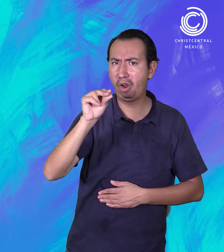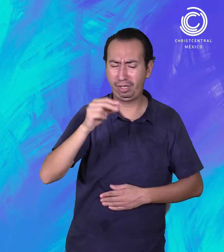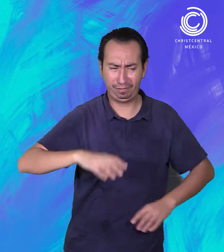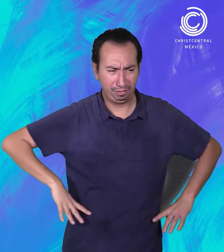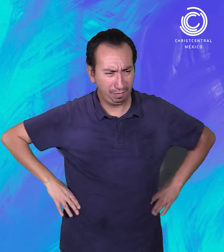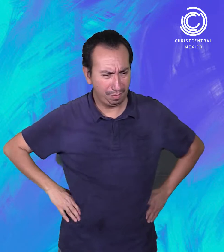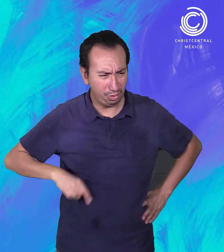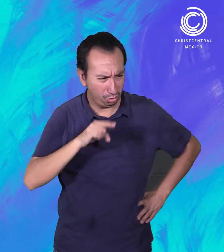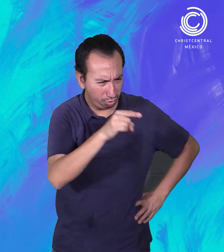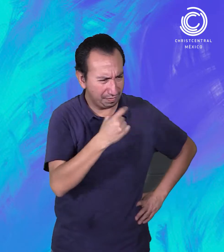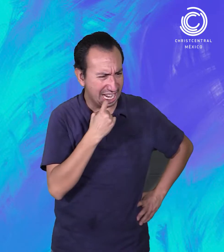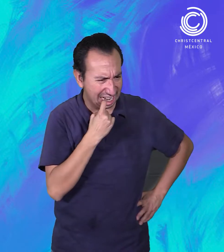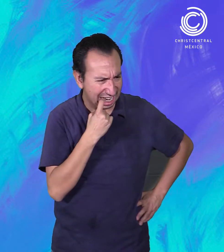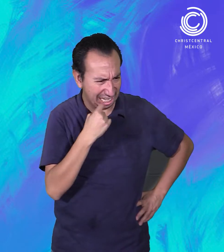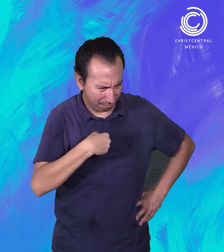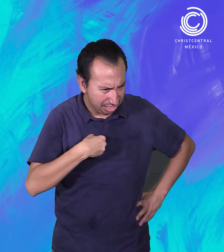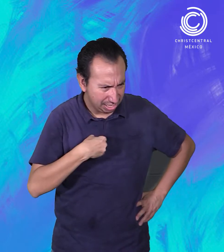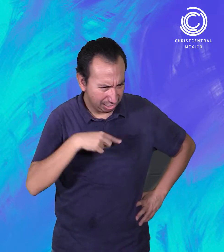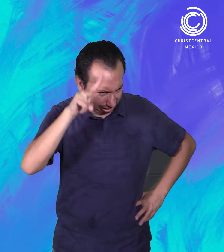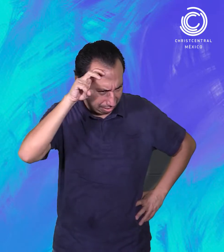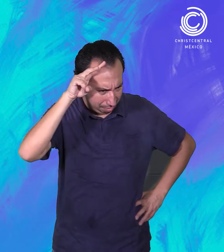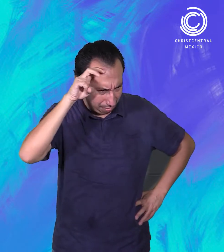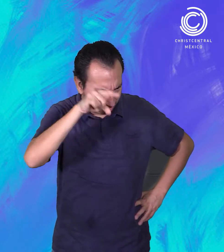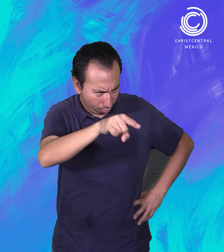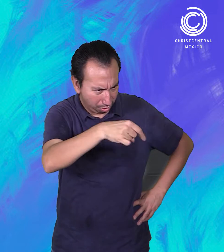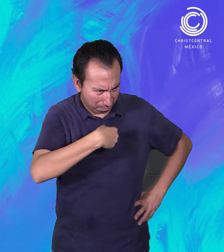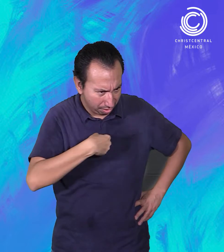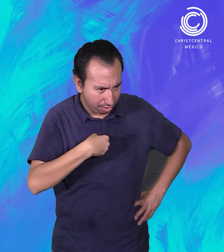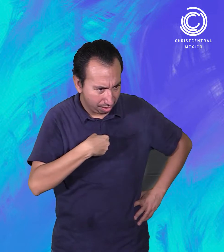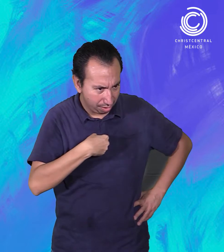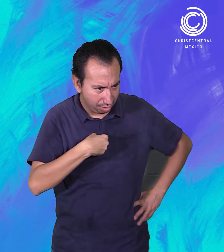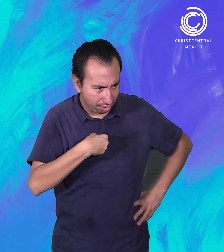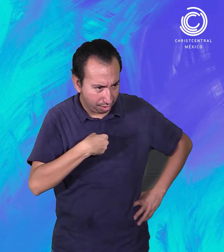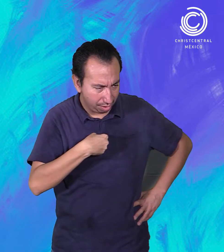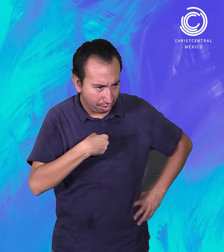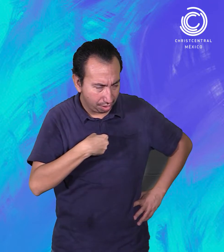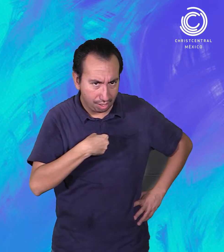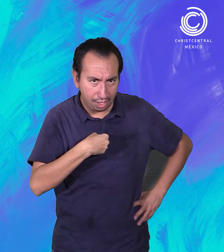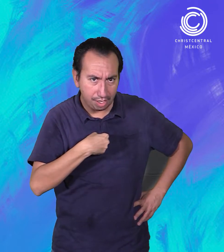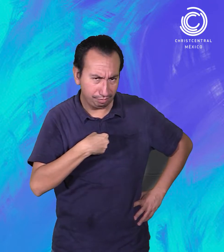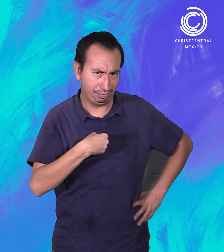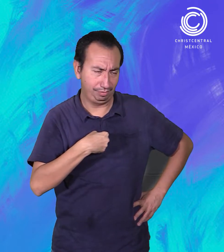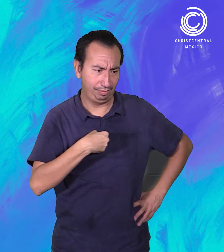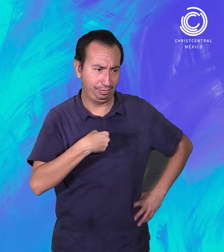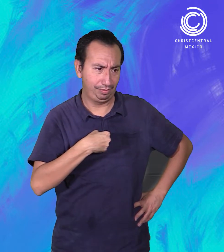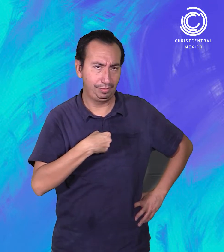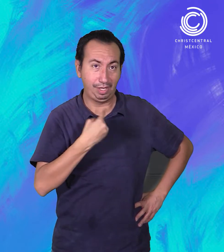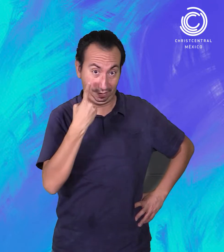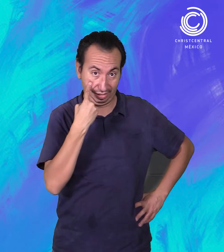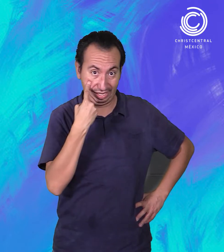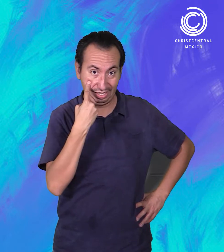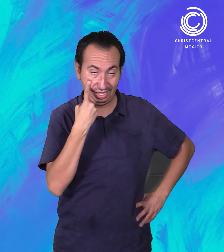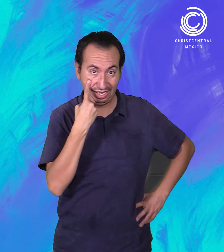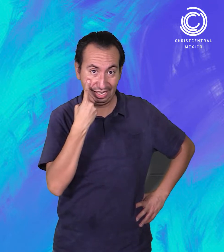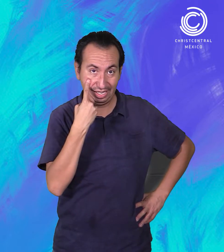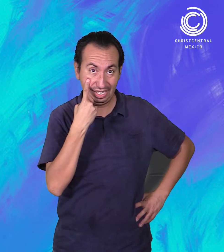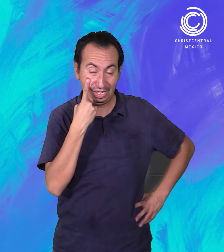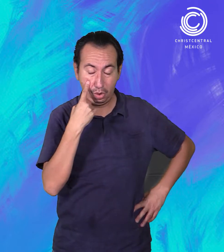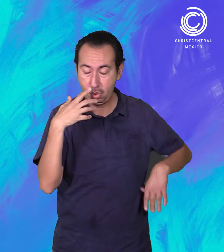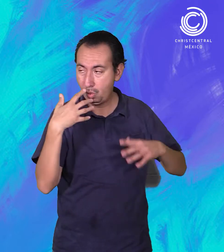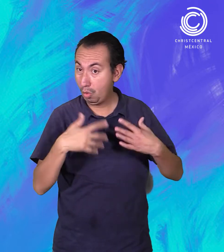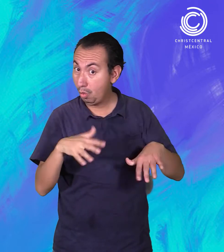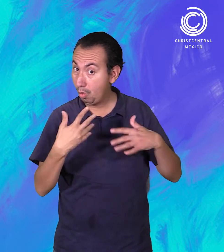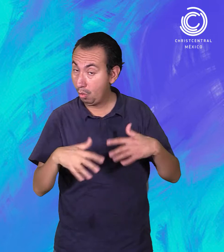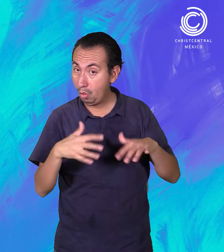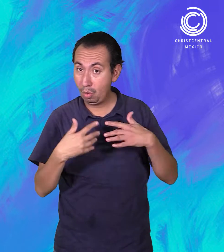celoso de mí?, le está diciendo Moisés a Josué. Y escuchen este pasaje